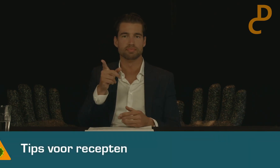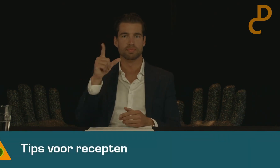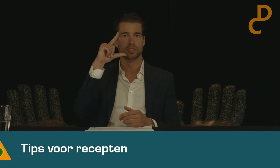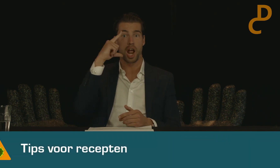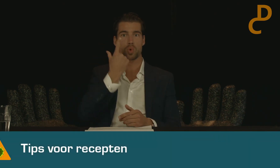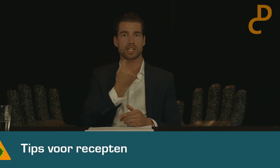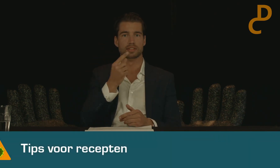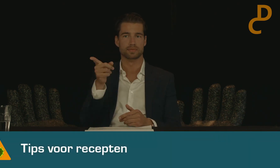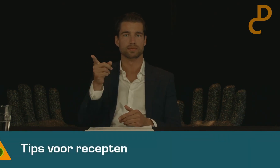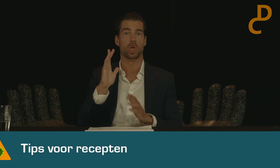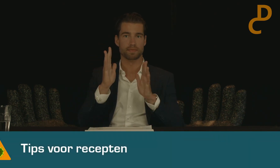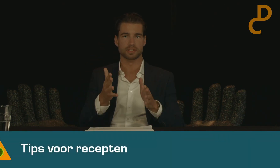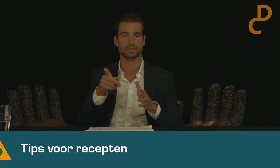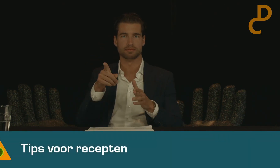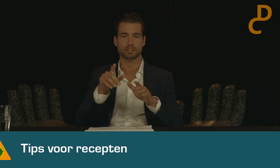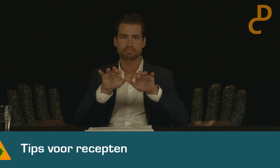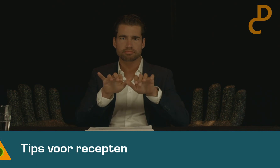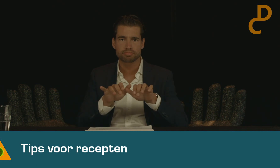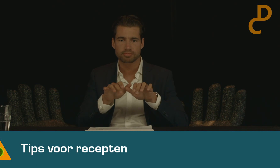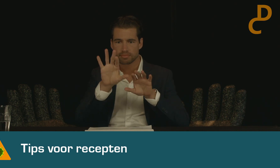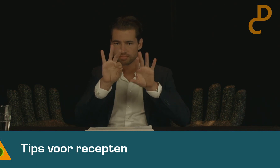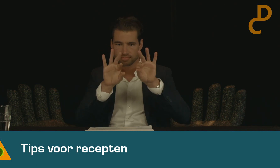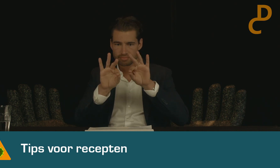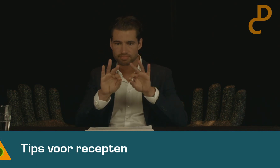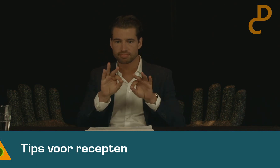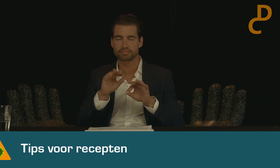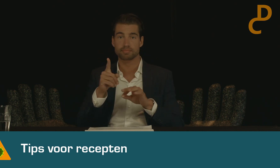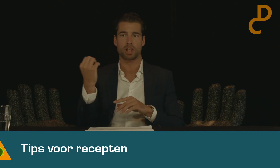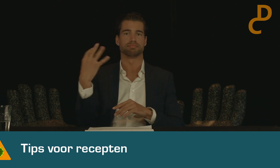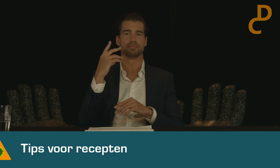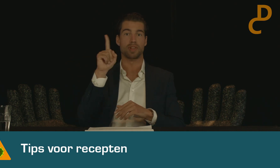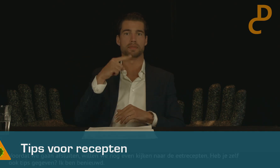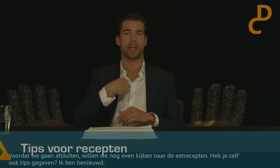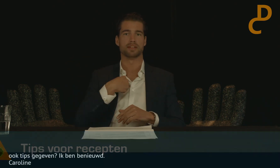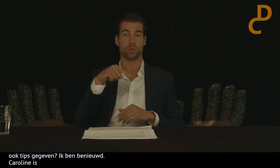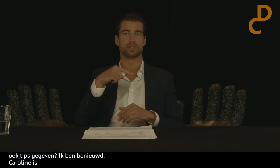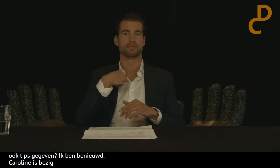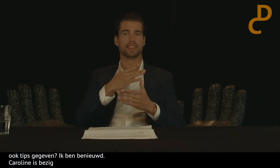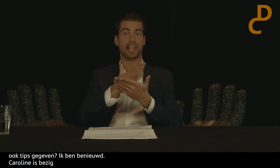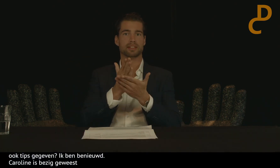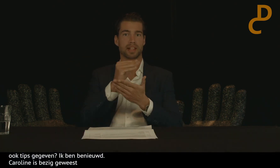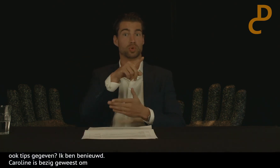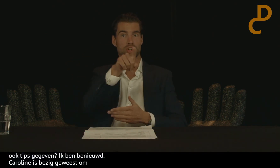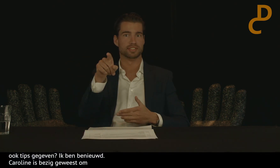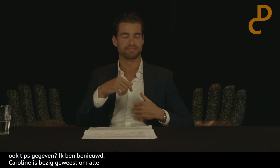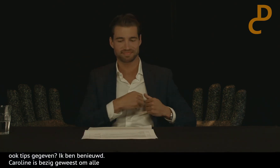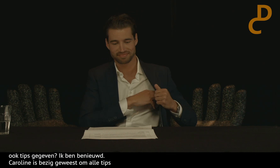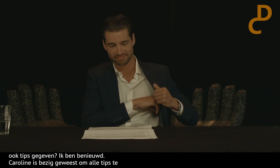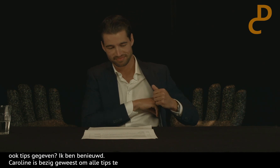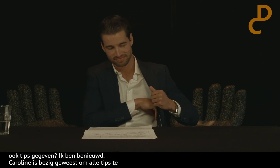benieuwd. Caroline is bezig geweest om al de tips te verzamelen. En die heeft naar mij verstuurd. Dus ik zal het